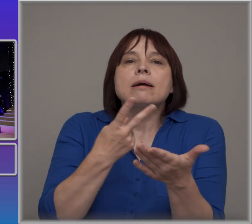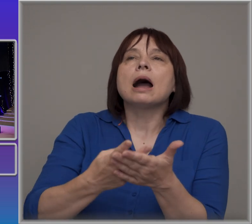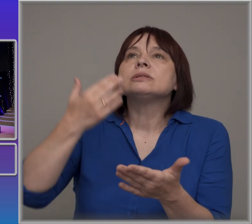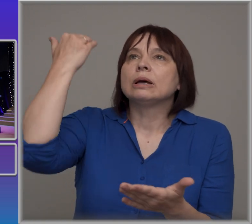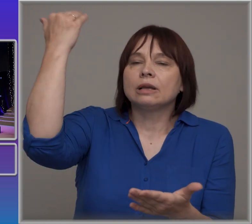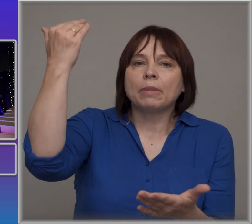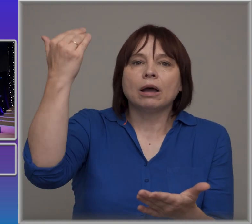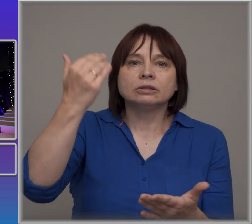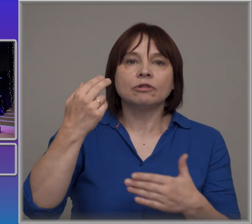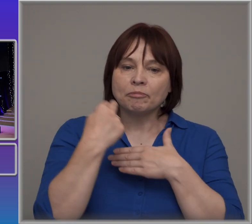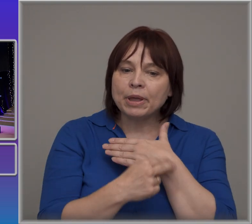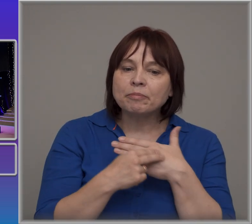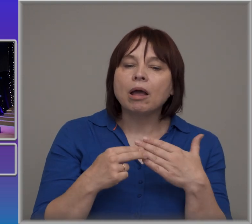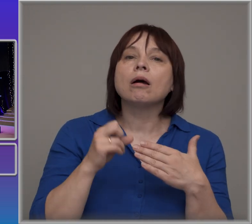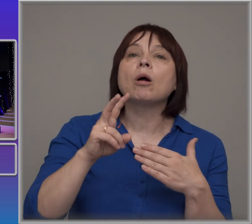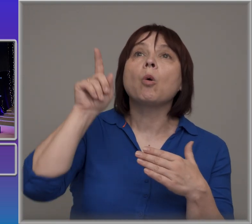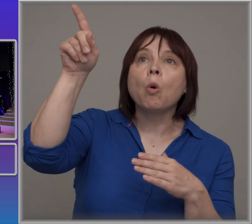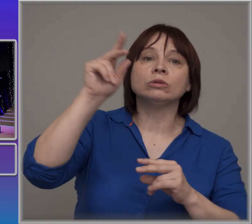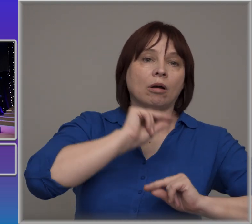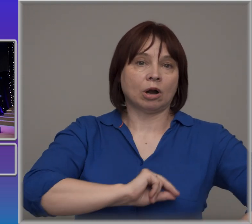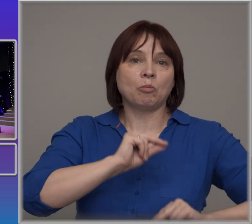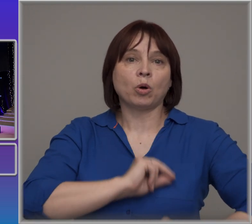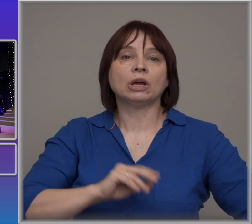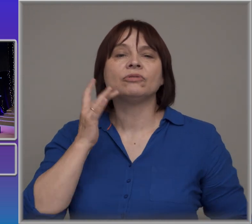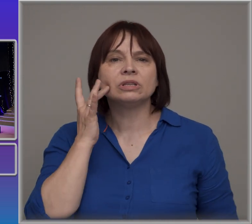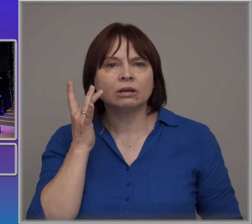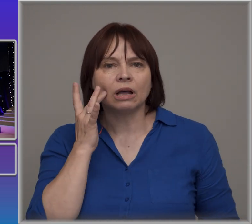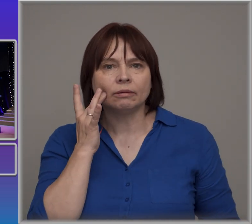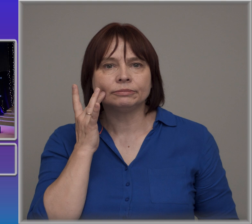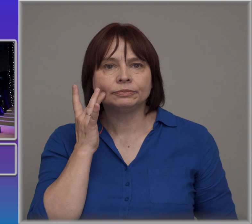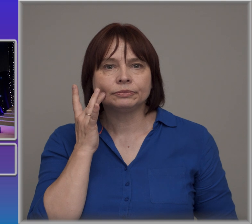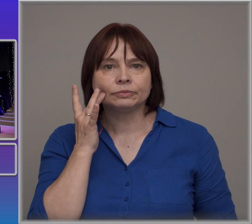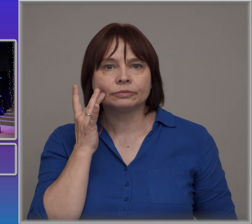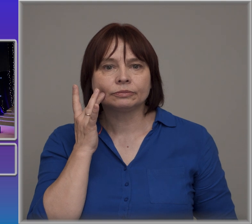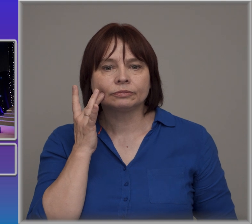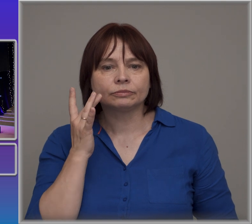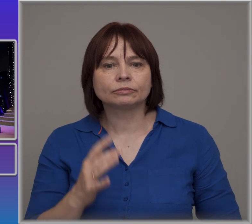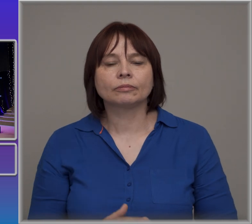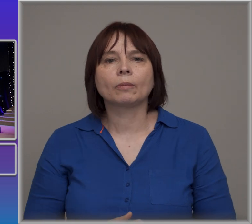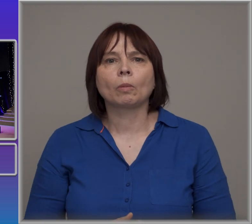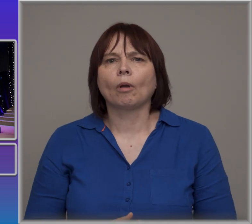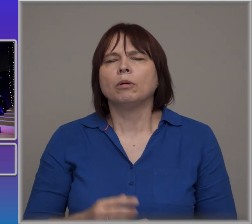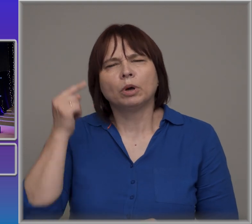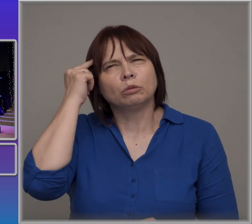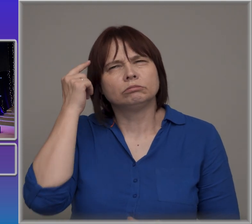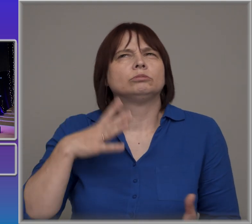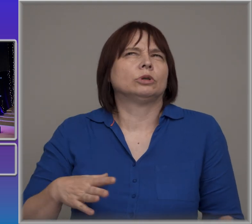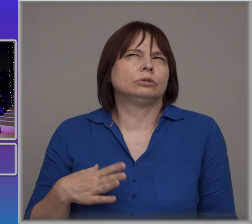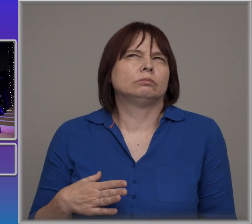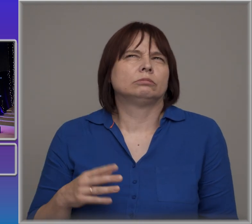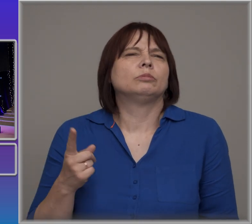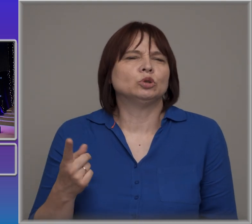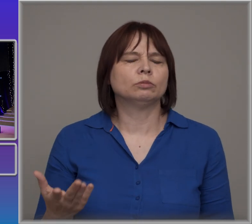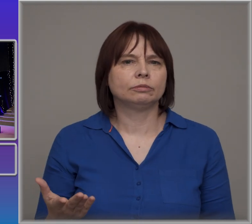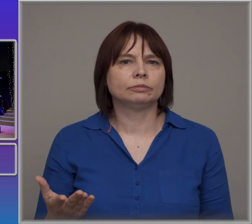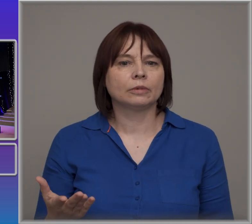в любой книжке были картинки. Да? Ну так вот мы устроены. Поэтому я потрудился, чтобы для нас были картинки.